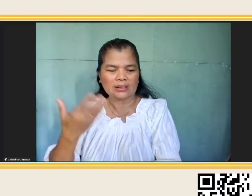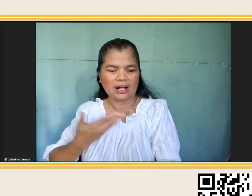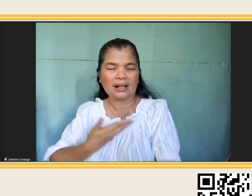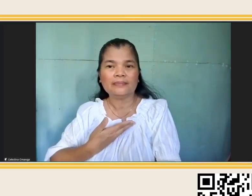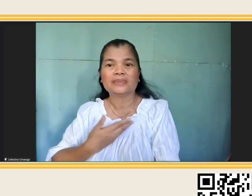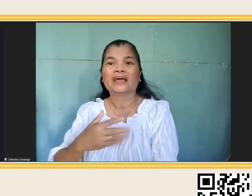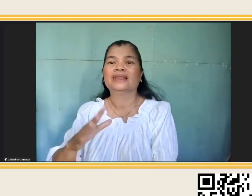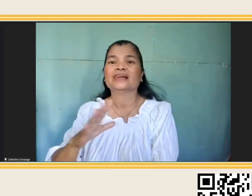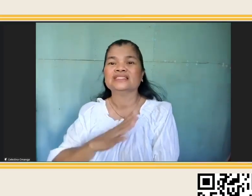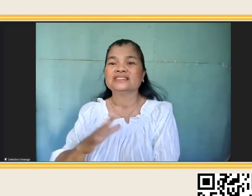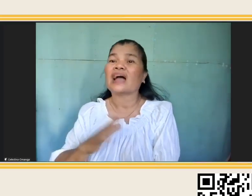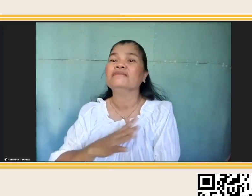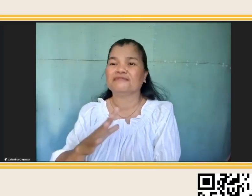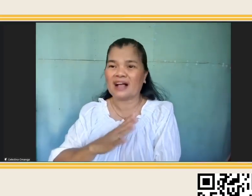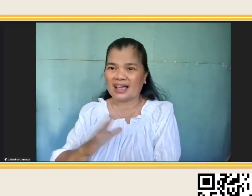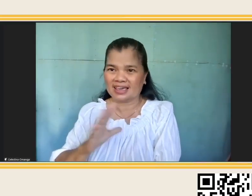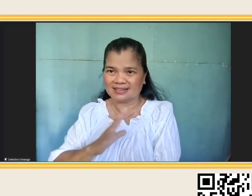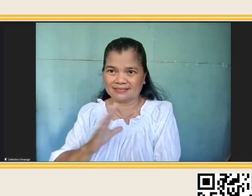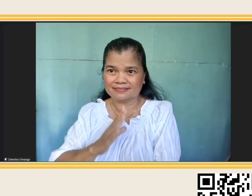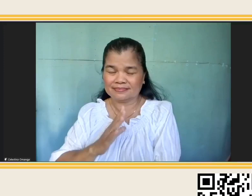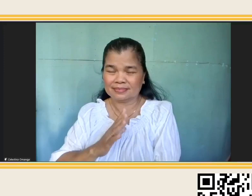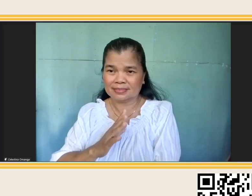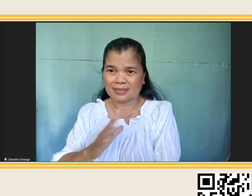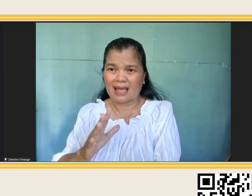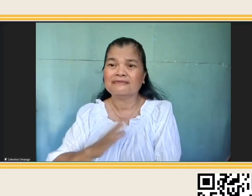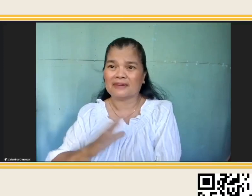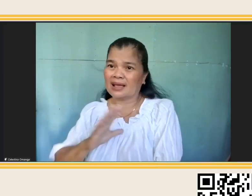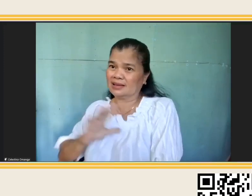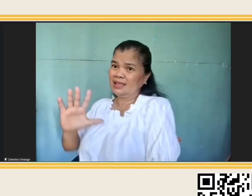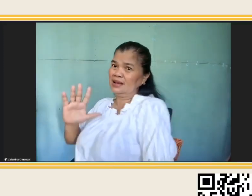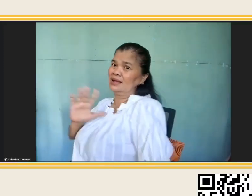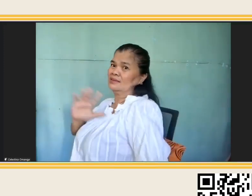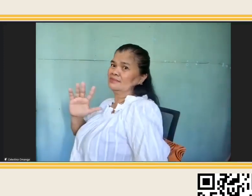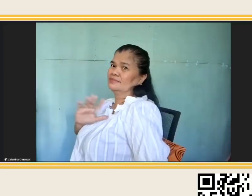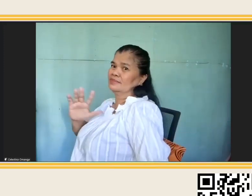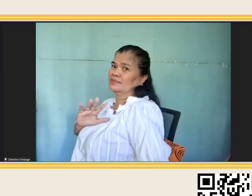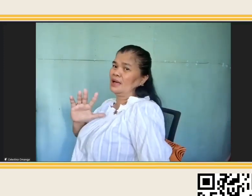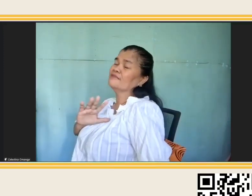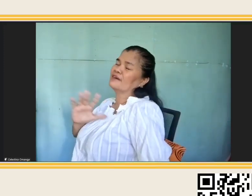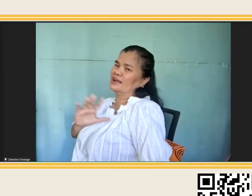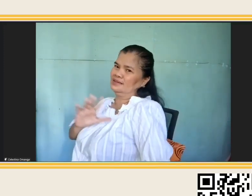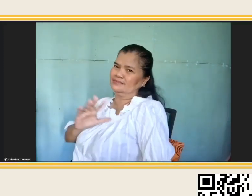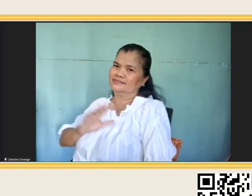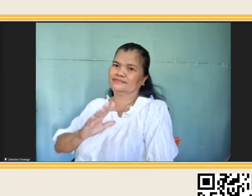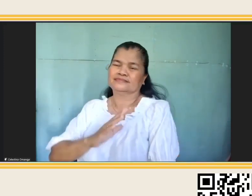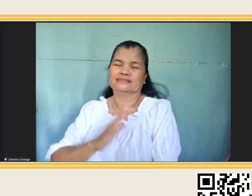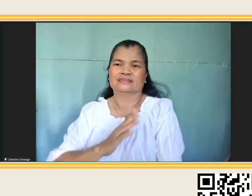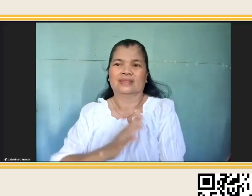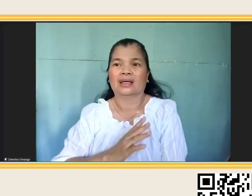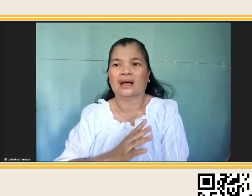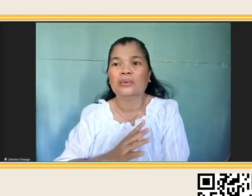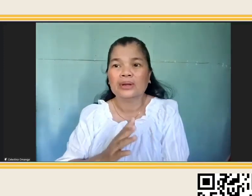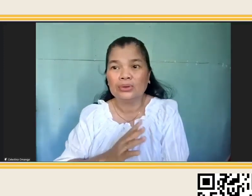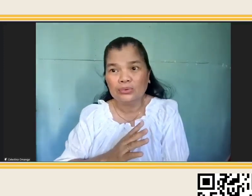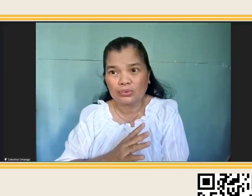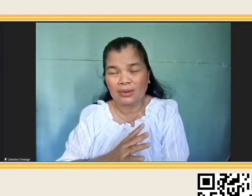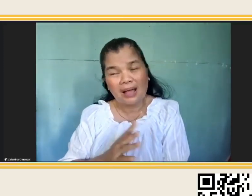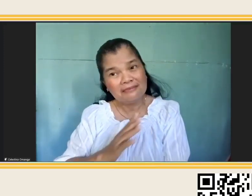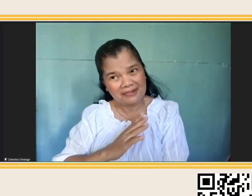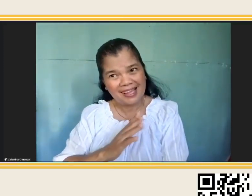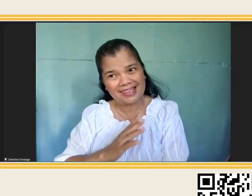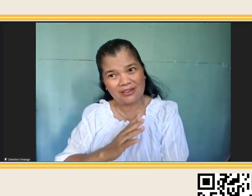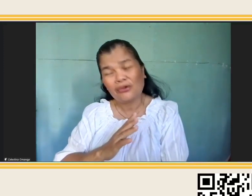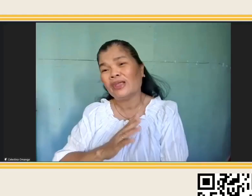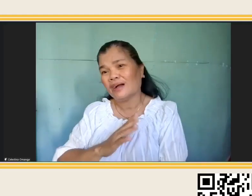You're welcome. Next is I'm fine. I'm fine. Ganyan lang. I'm fine. How are you?